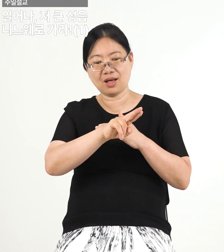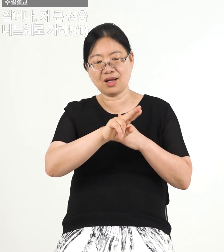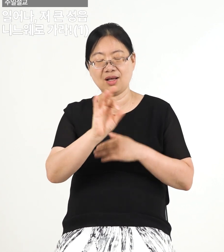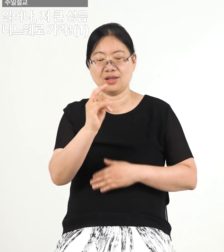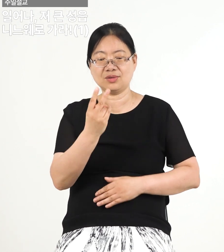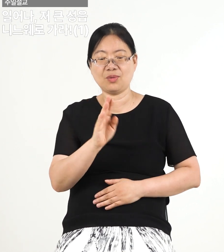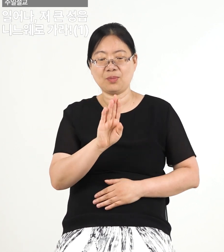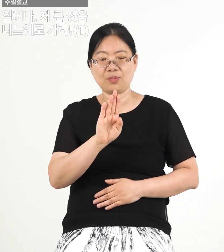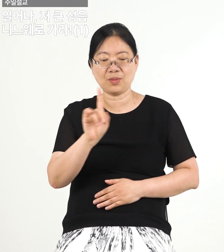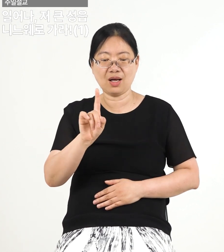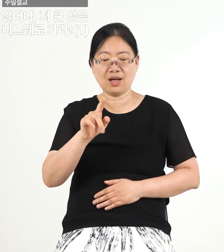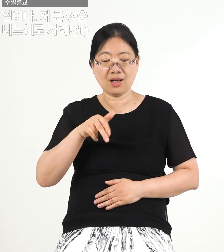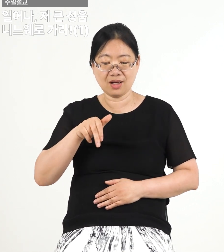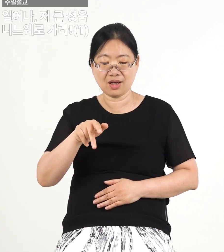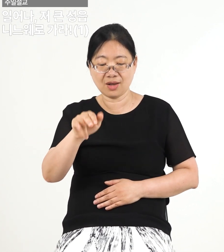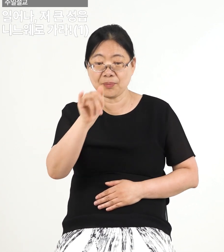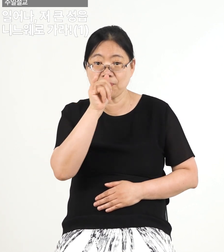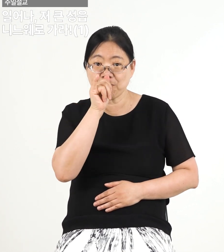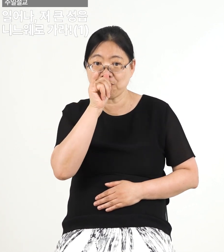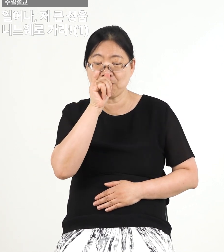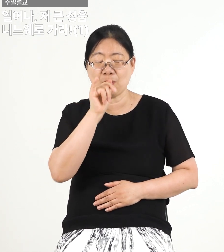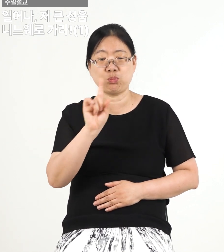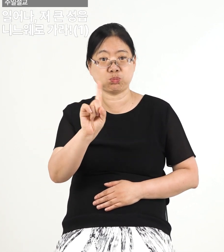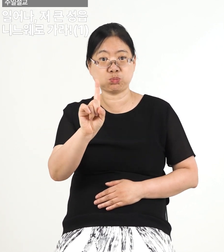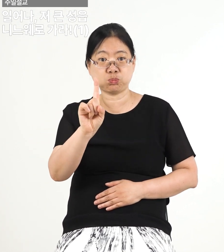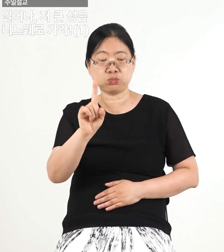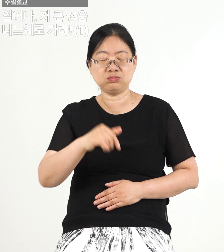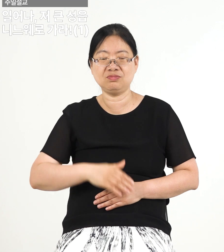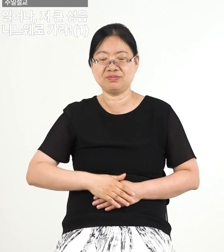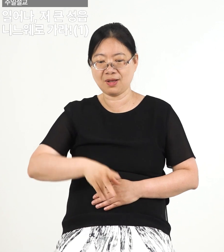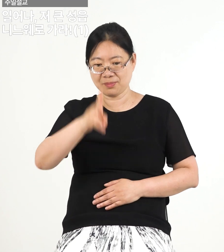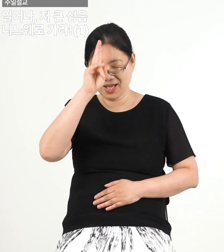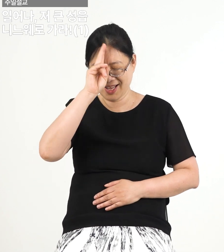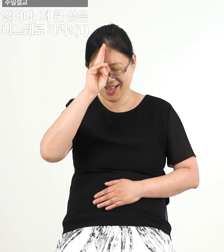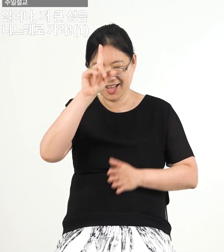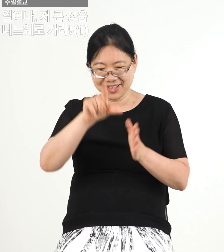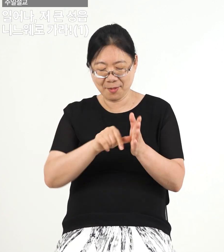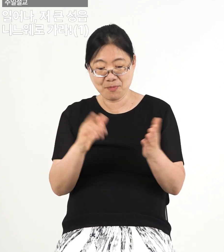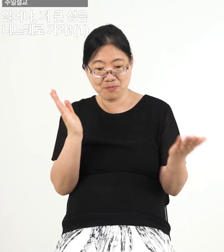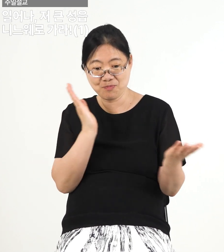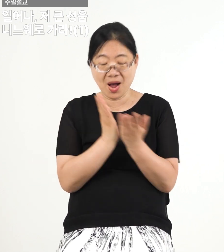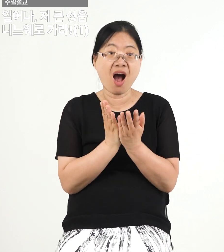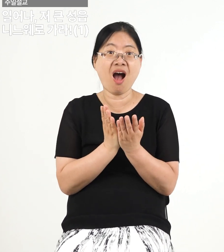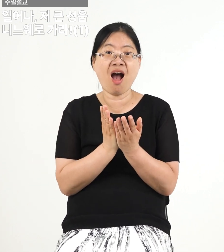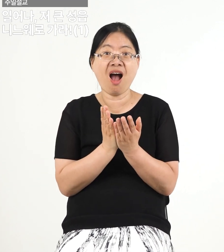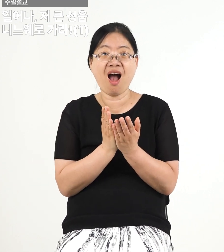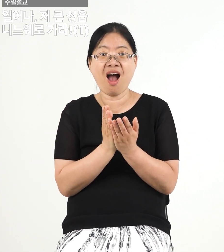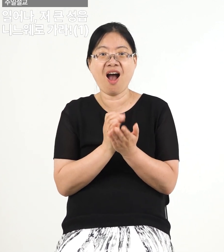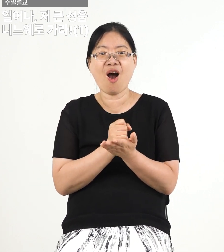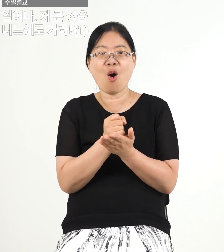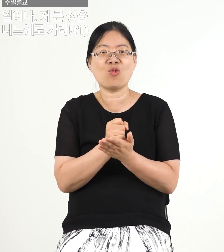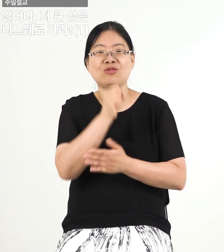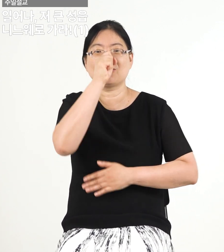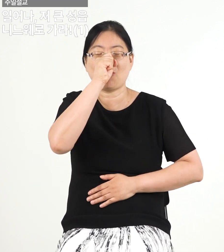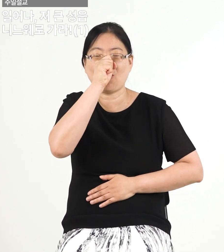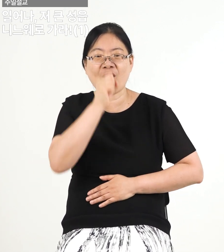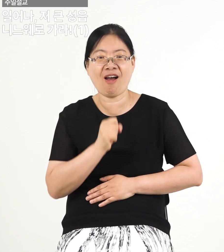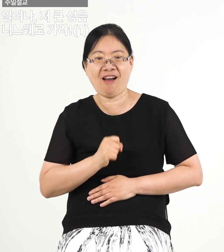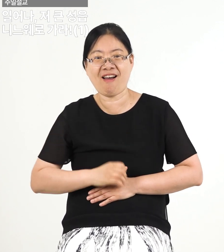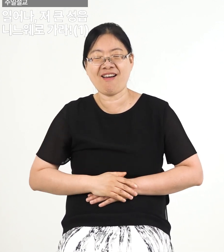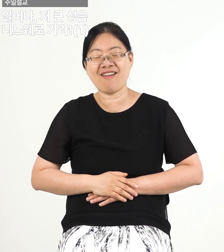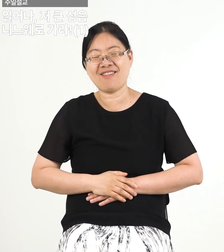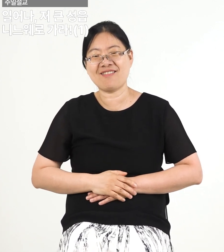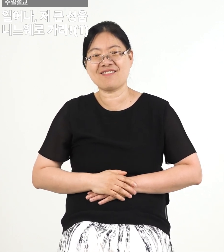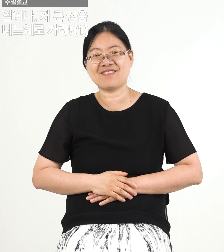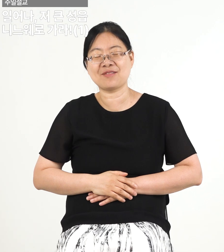요바로 내려갔더니 마침 타이밍이 좋아요, 안 좋아요? 좋아요.